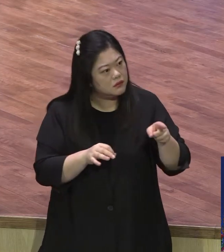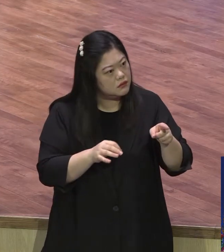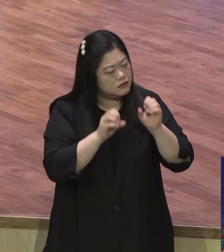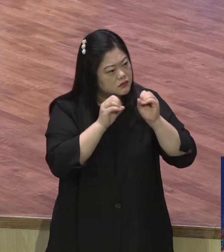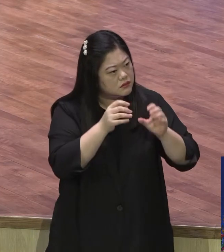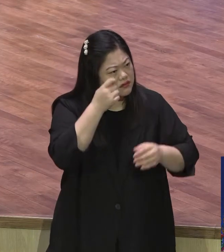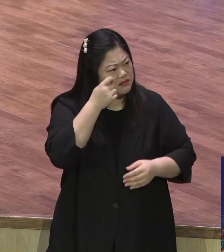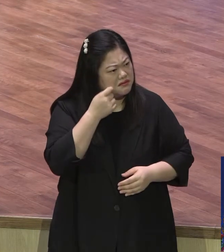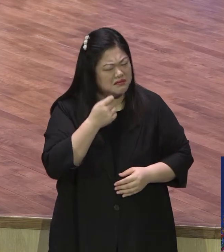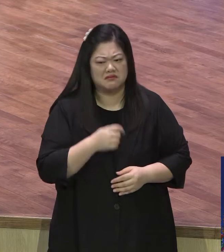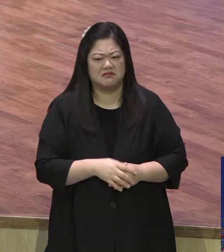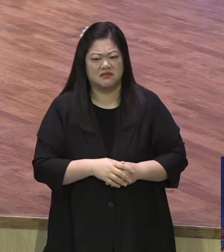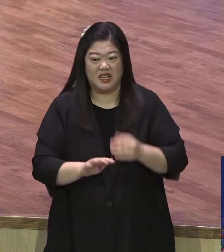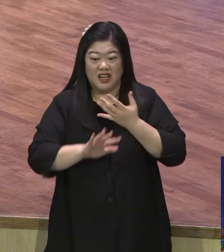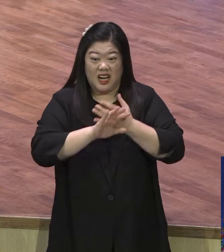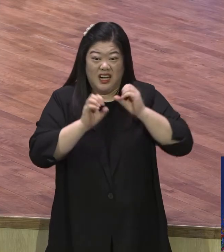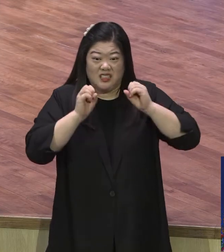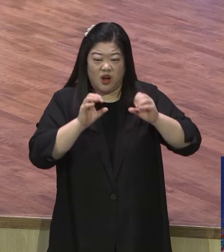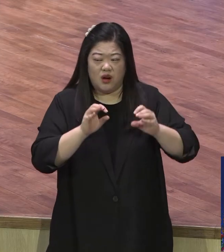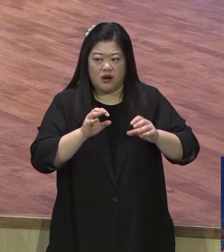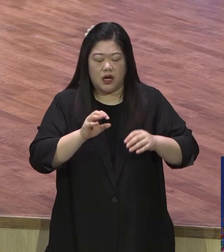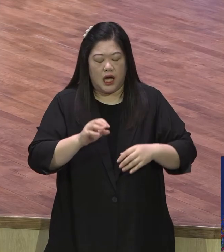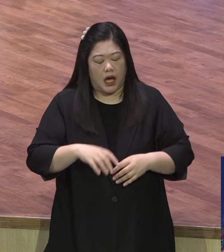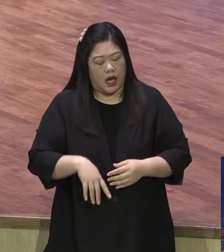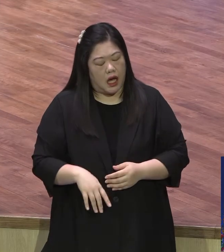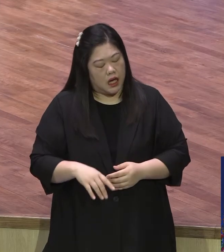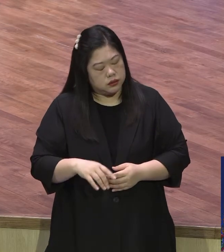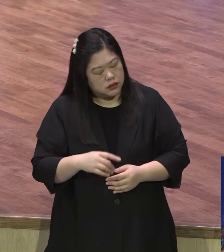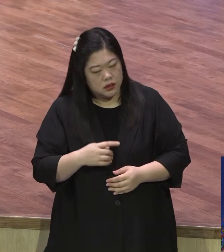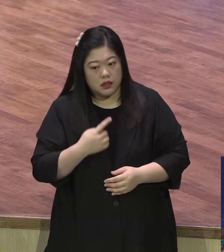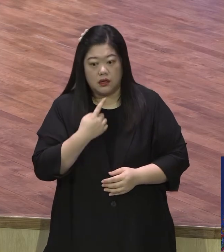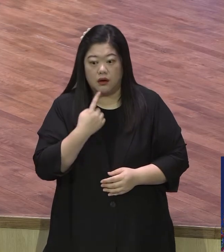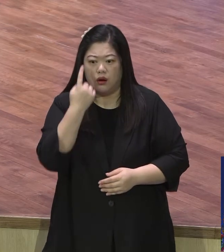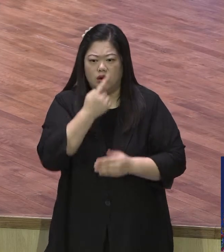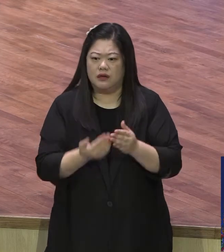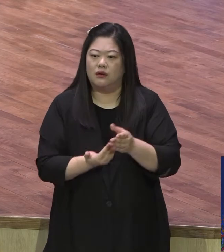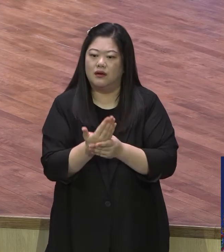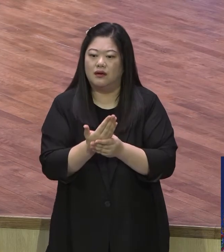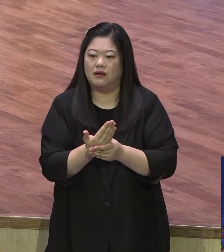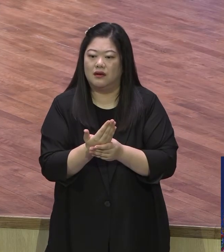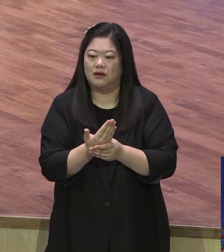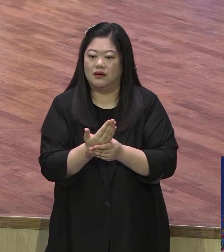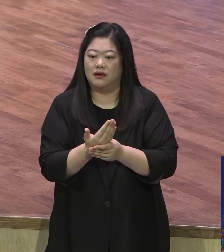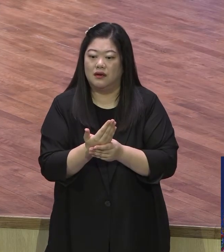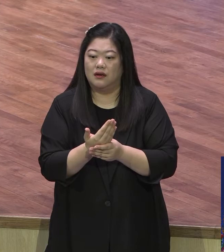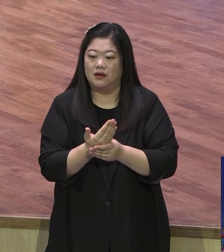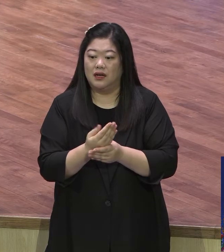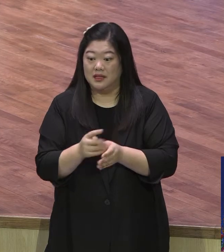성교 신경질 나요. 짜증나요. 그렇게 되게 돼 있다니까요.